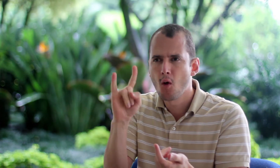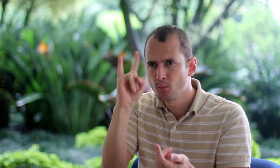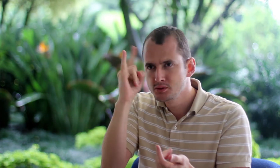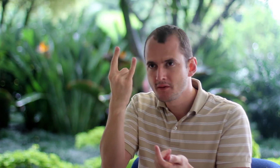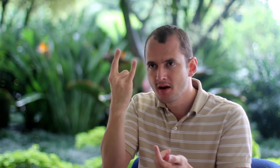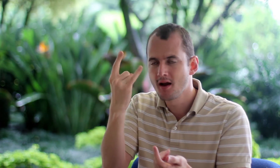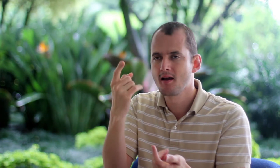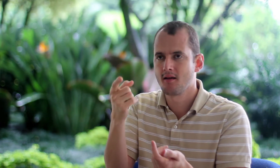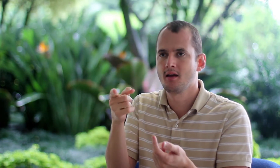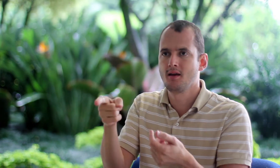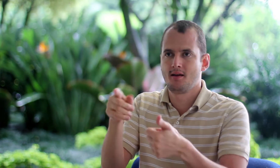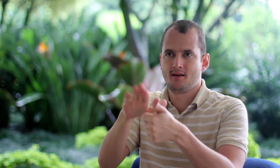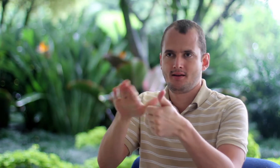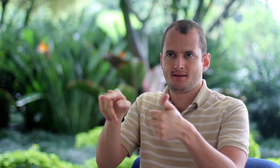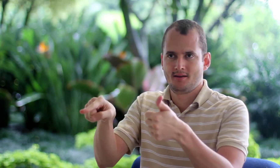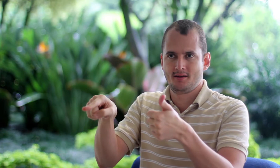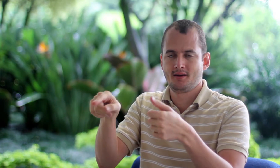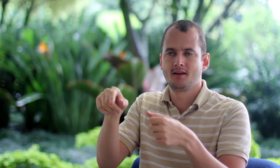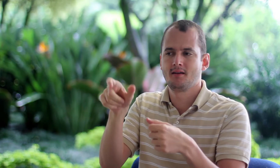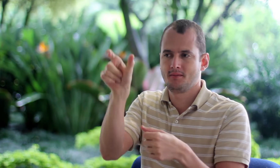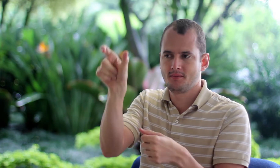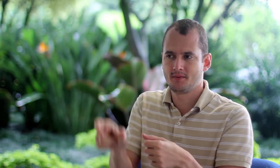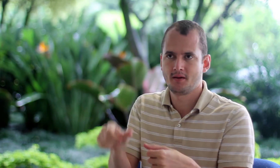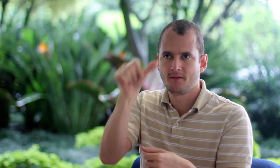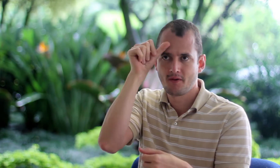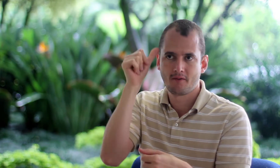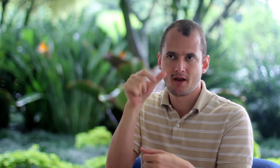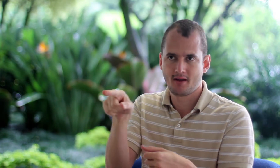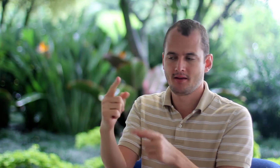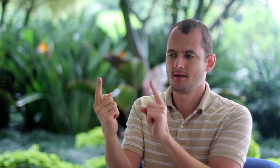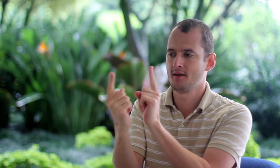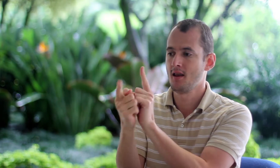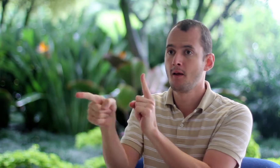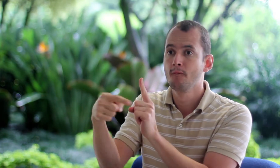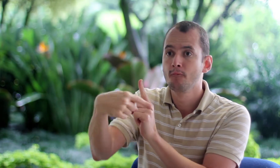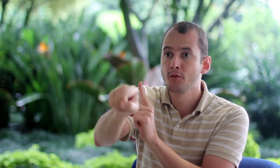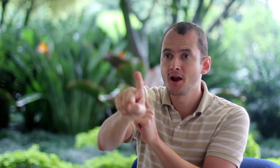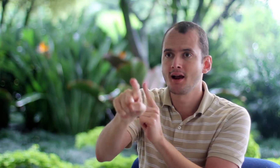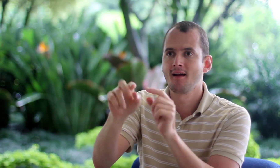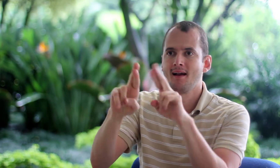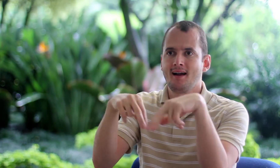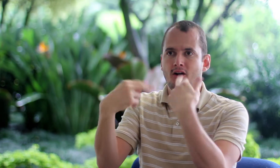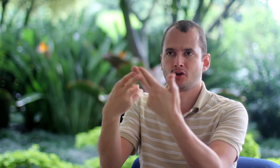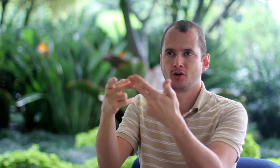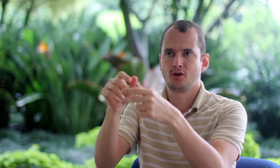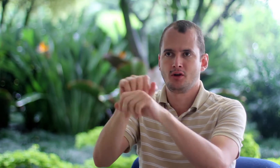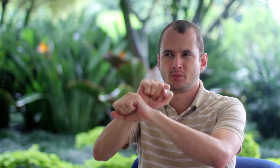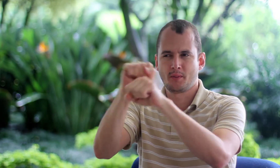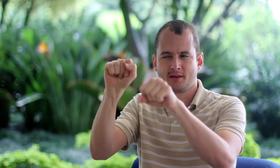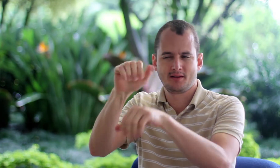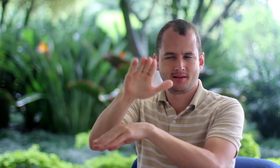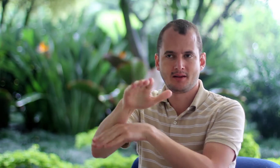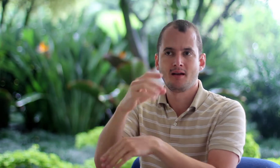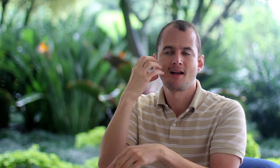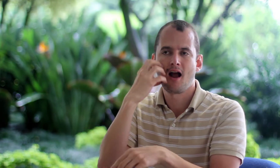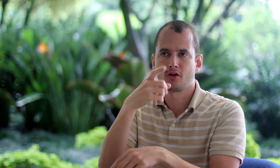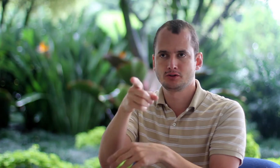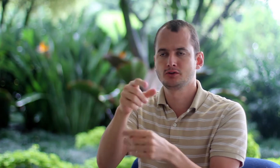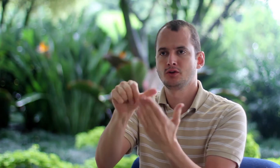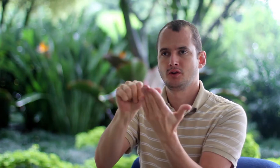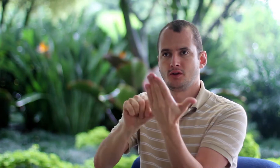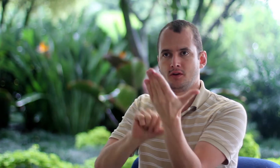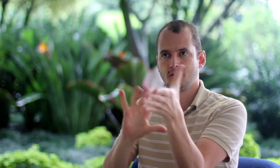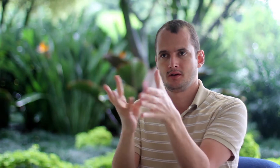muy difícil. Y el cómo fue que una persona, un amigo mío que se llama Fabián, vino a una reunión